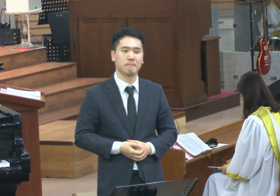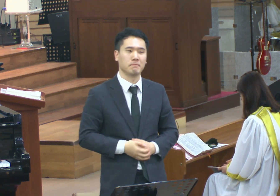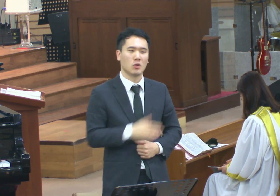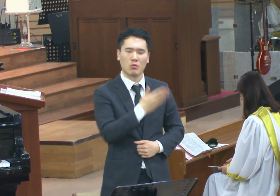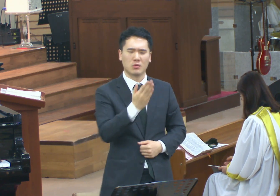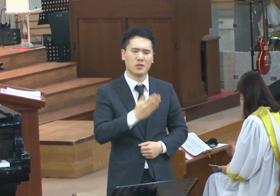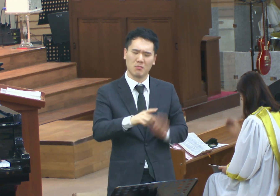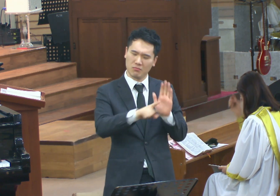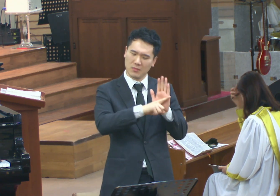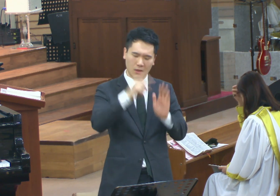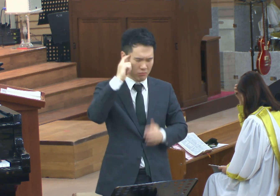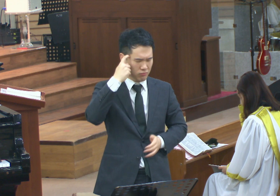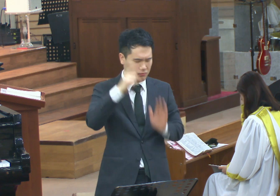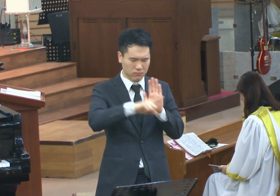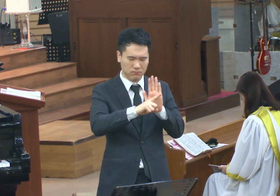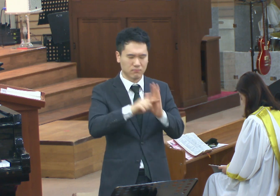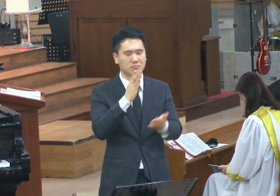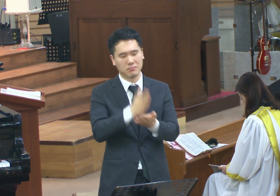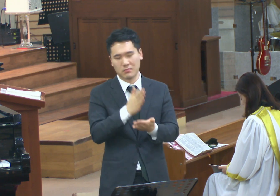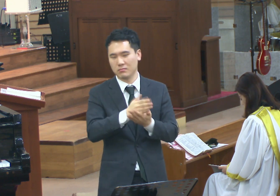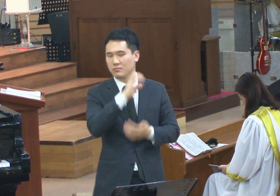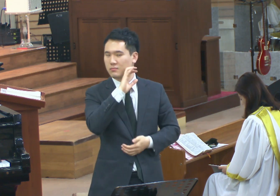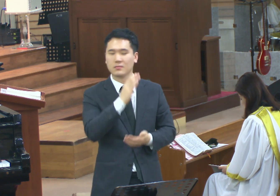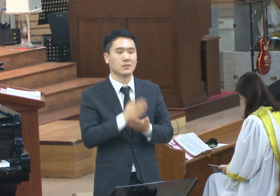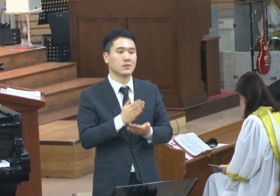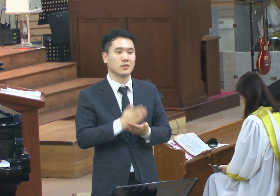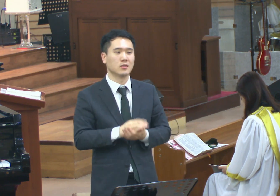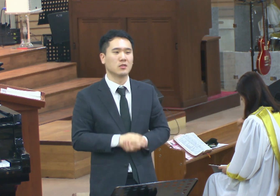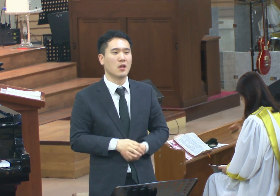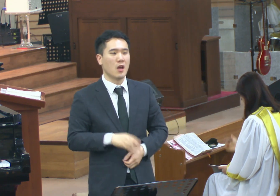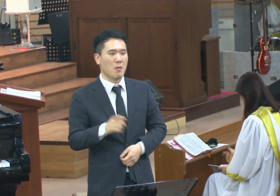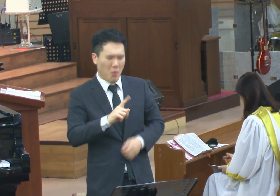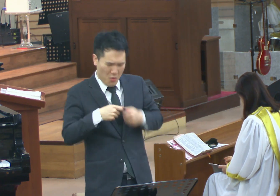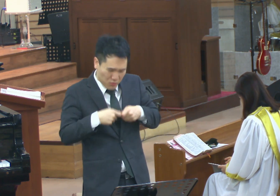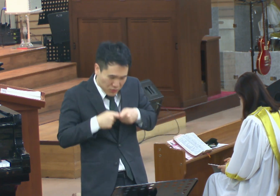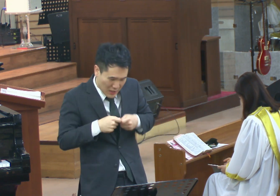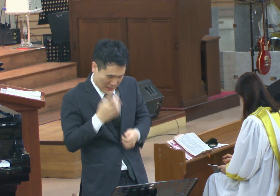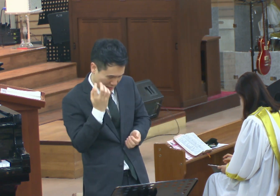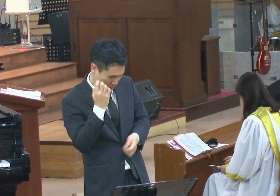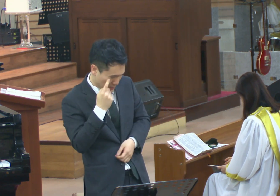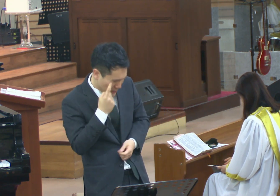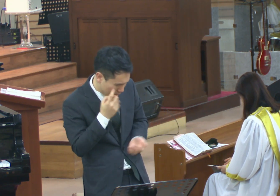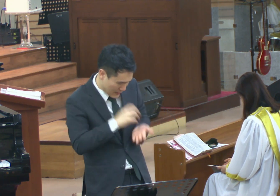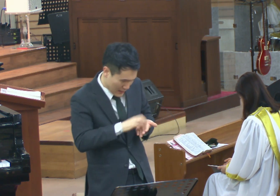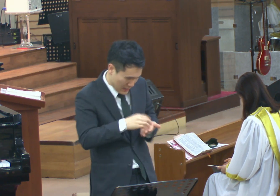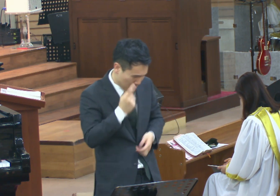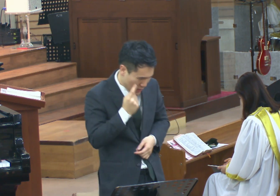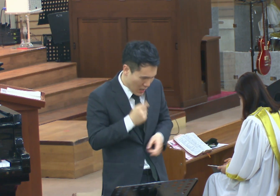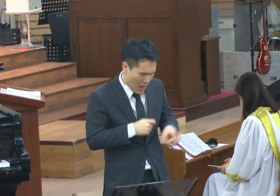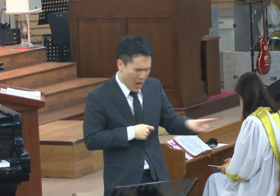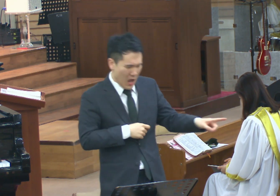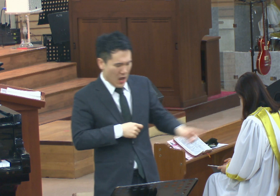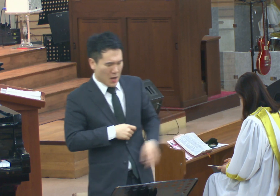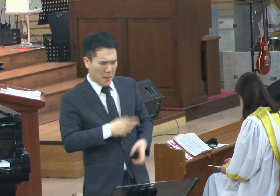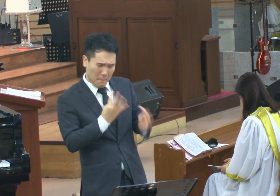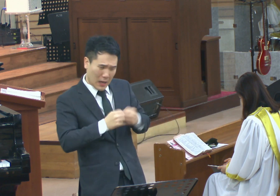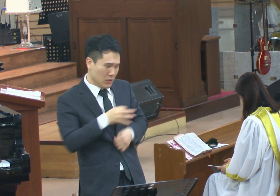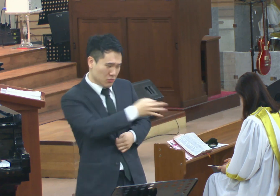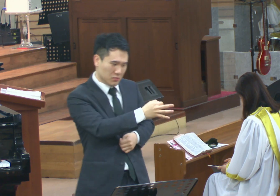서세요. 너무 원리를 따지면서 지나치게 그래봐야 주라 그리하면 채우리라 하는